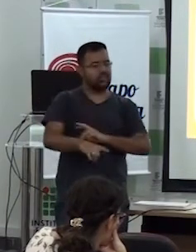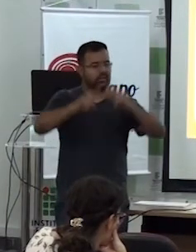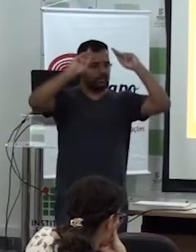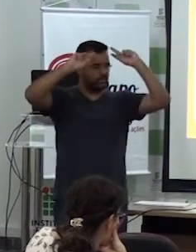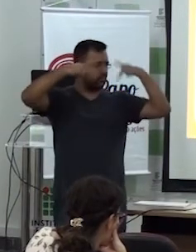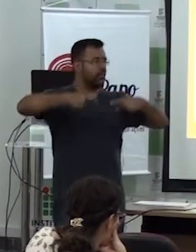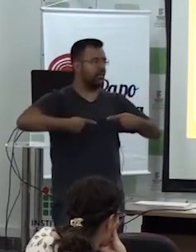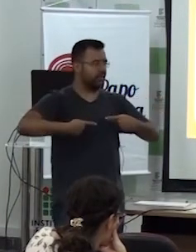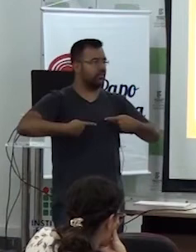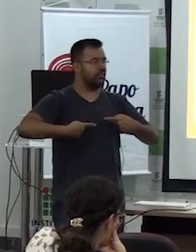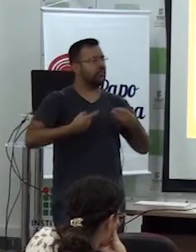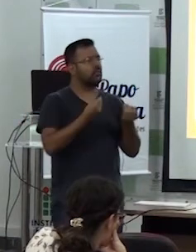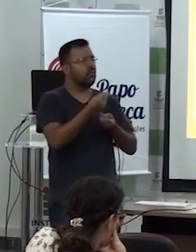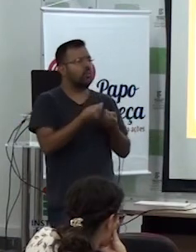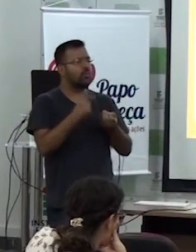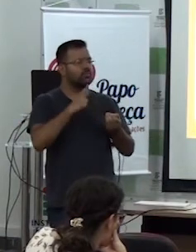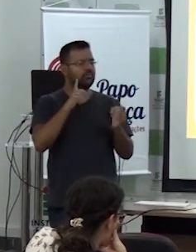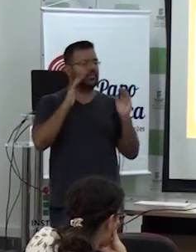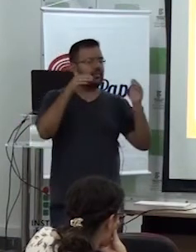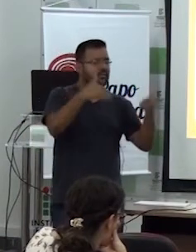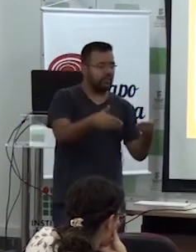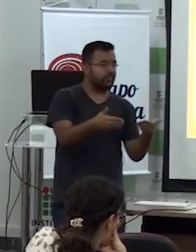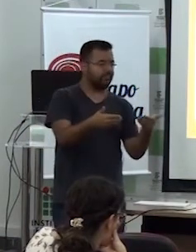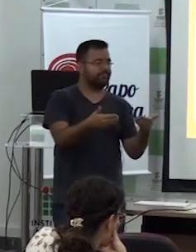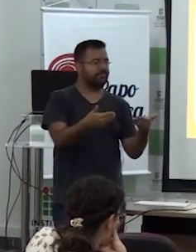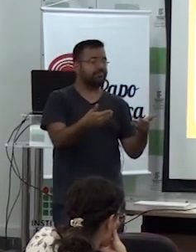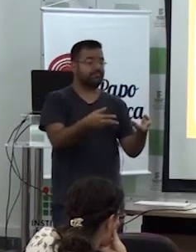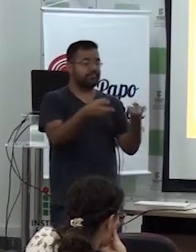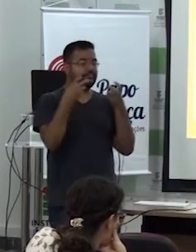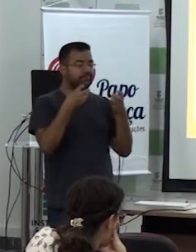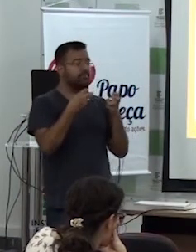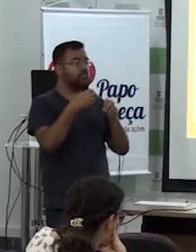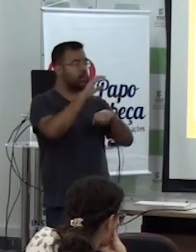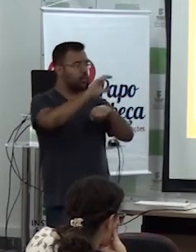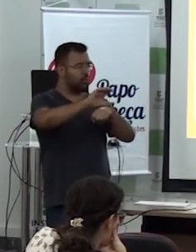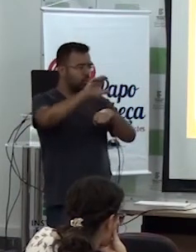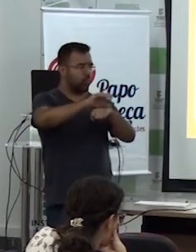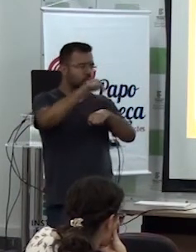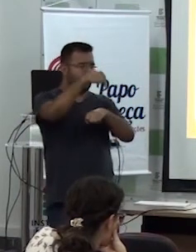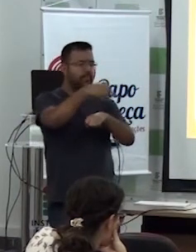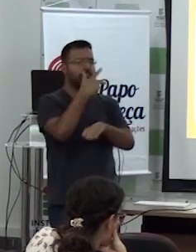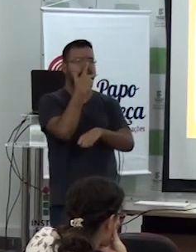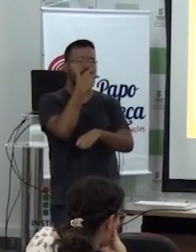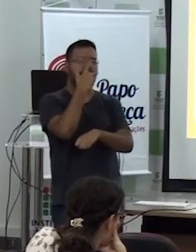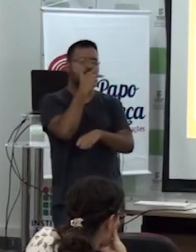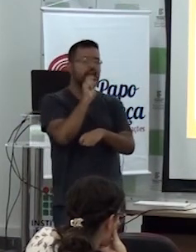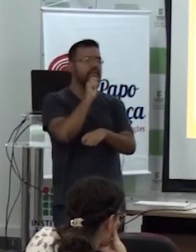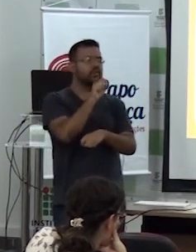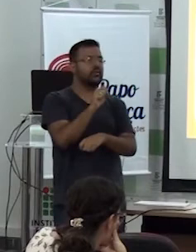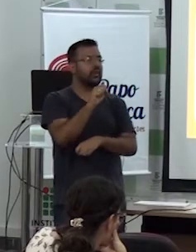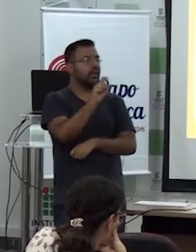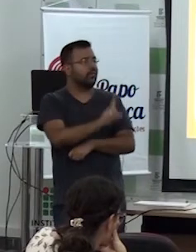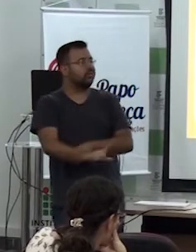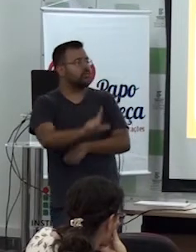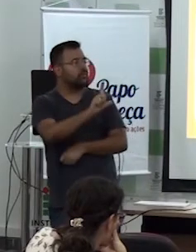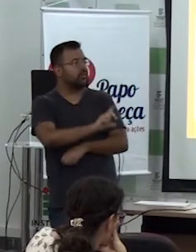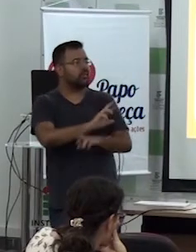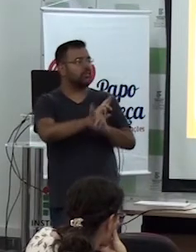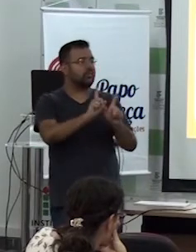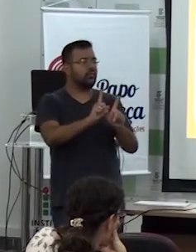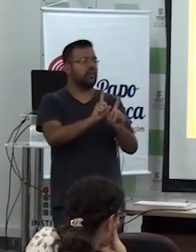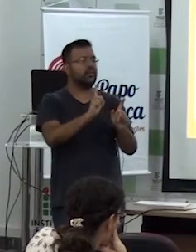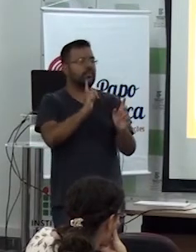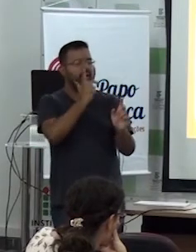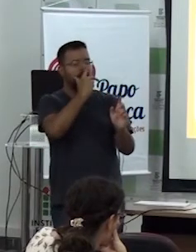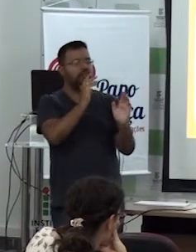humanos, como que eles estão dando. Via de regra, esses cursos eles têm uma lógica que